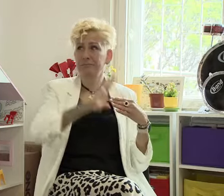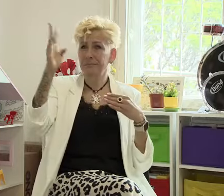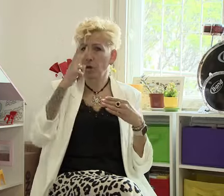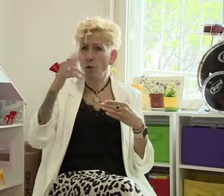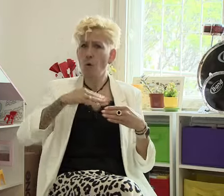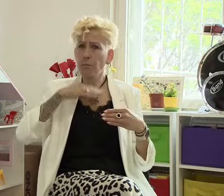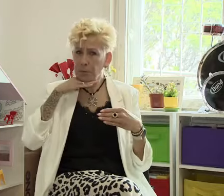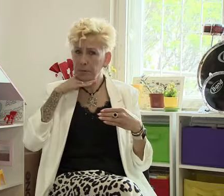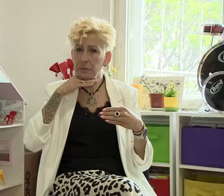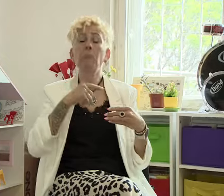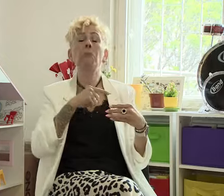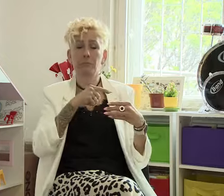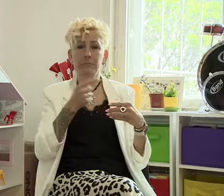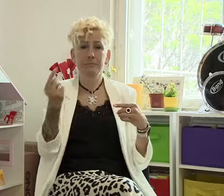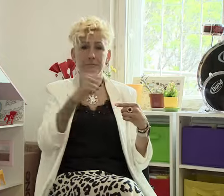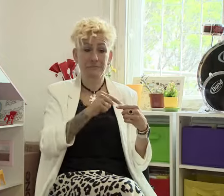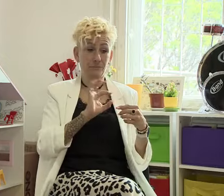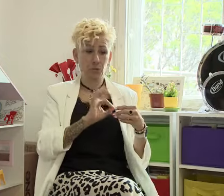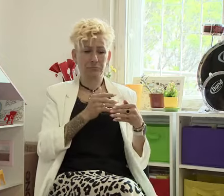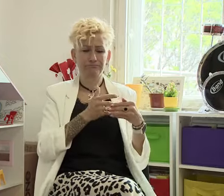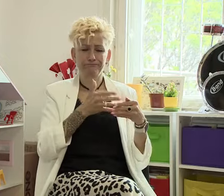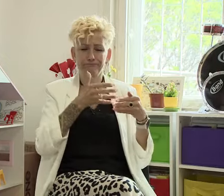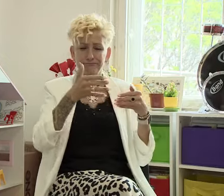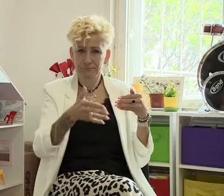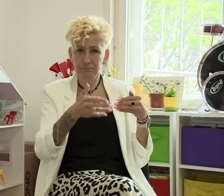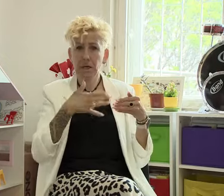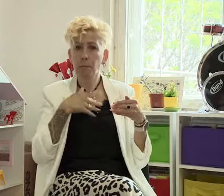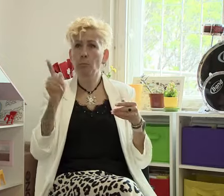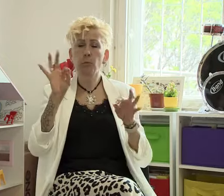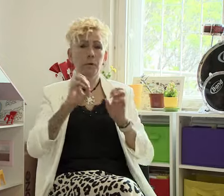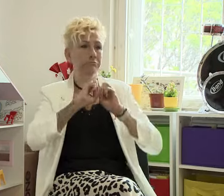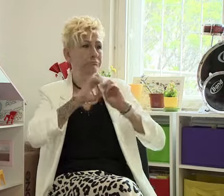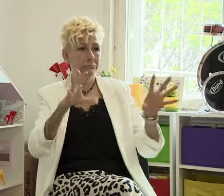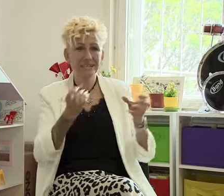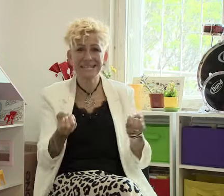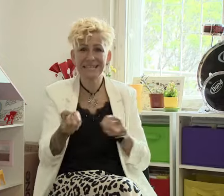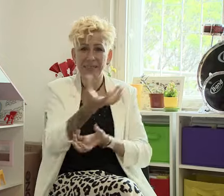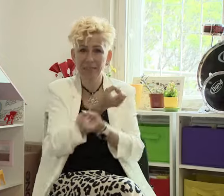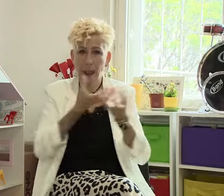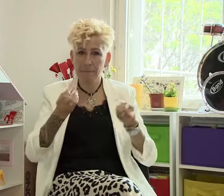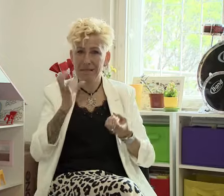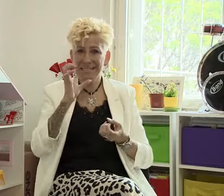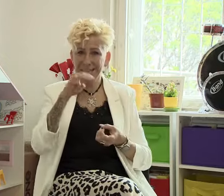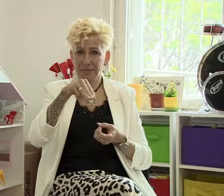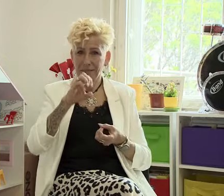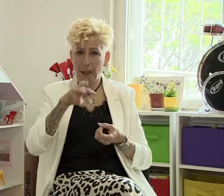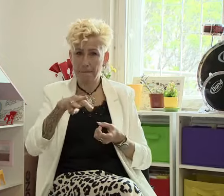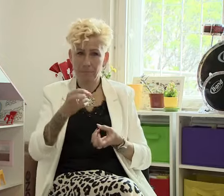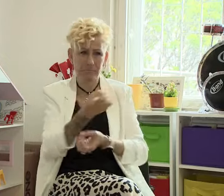А миналата година те двете бяха отново в Галодет за обмяна на опит. Така се стигна до STEM